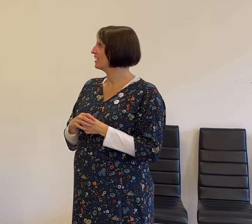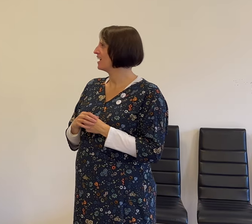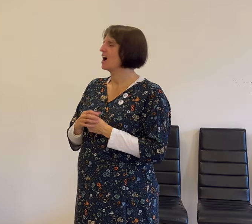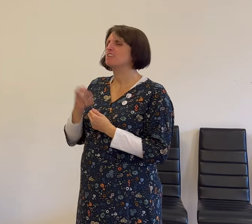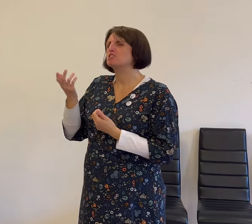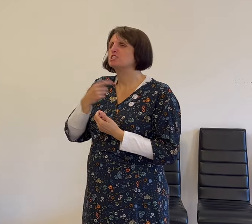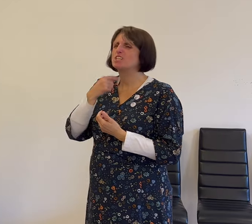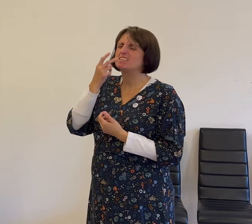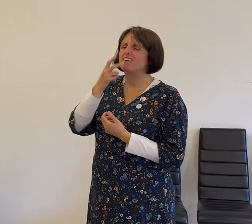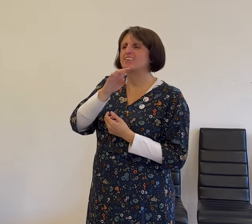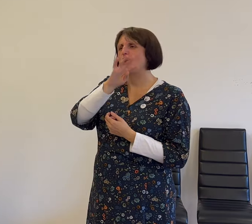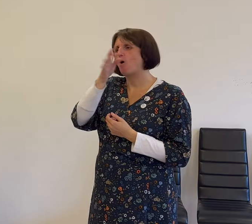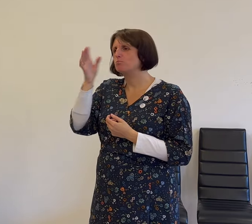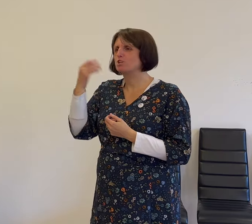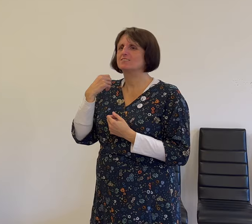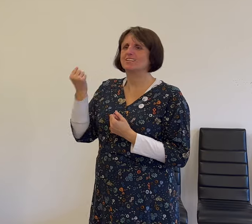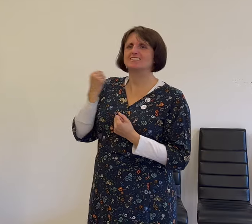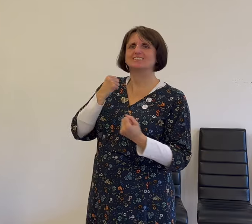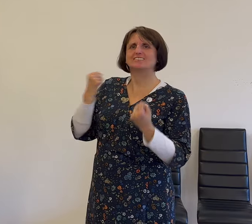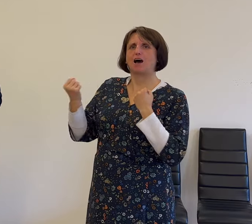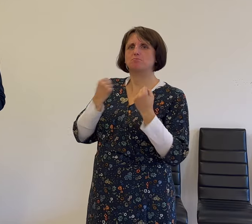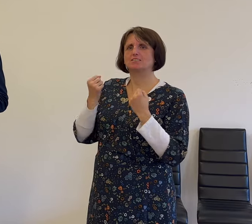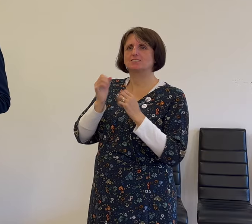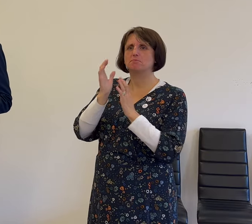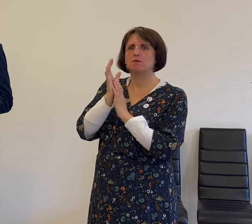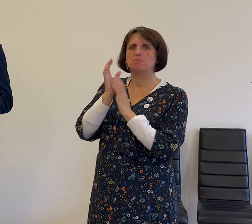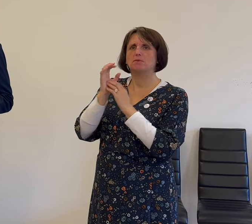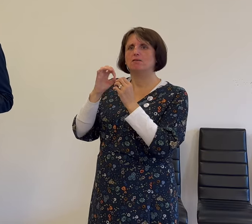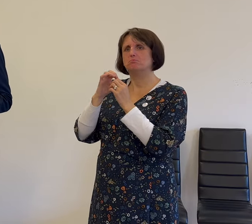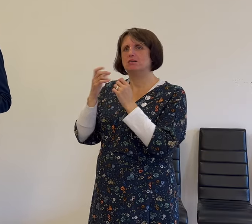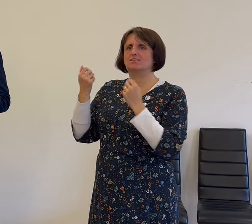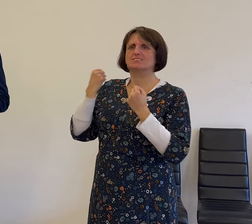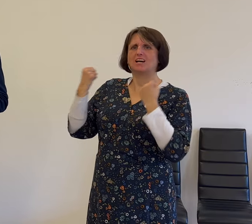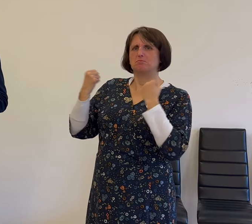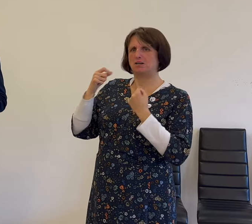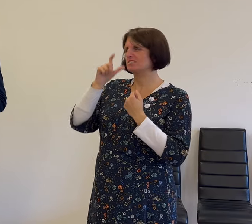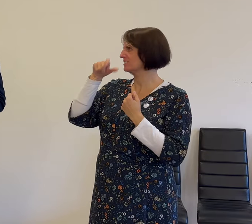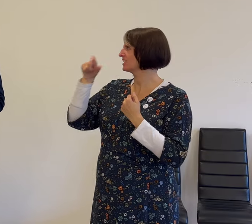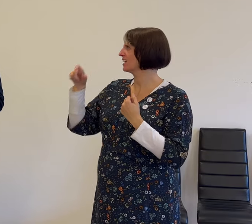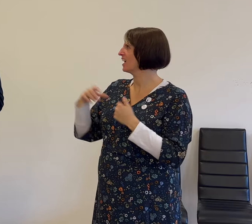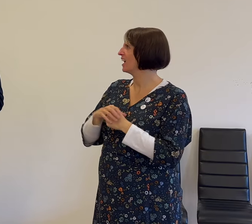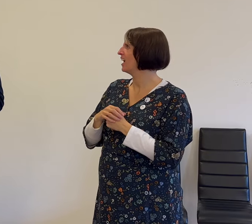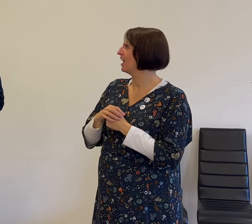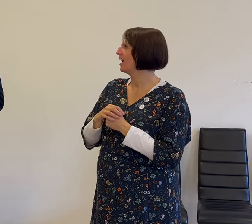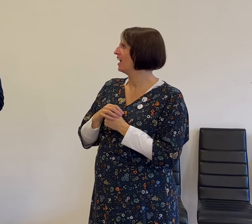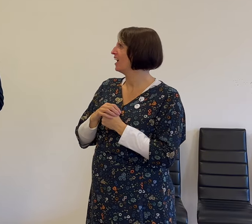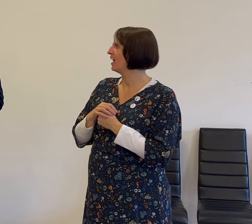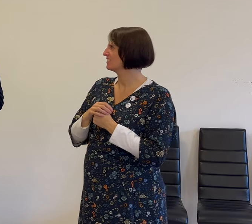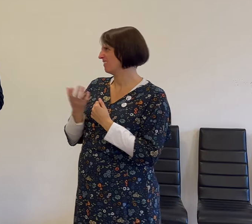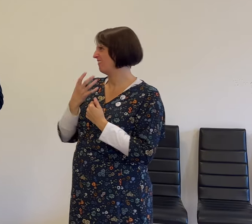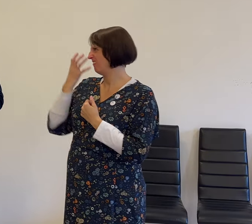nebo tady tyhle ty sporty, box a podobně. Je tam hodně pohledných lidí?